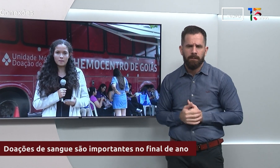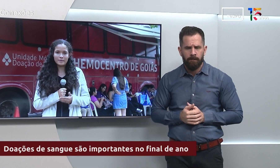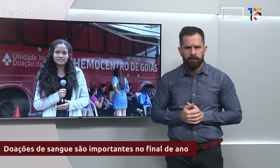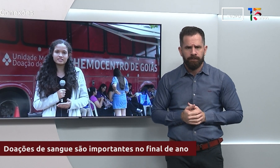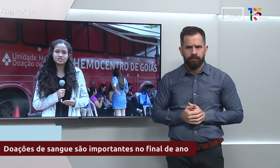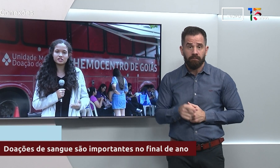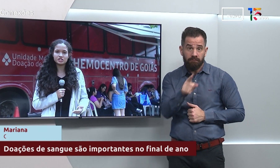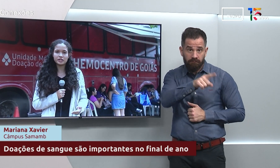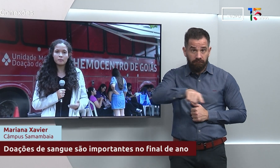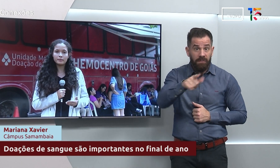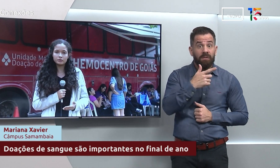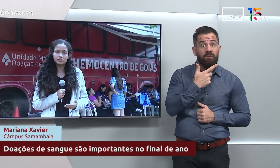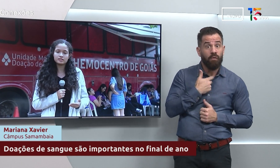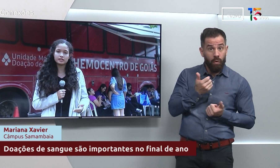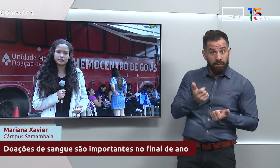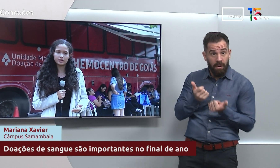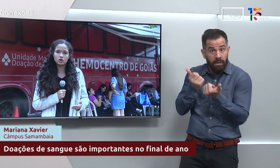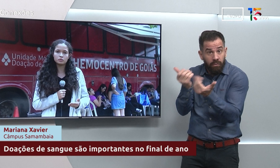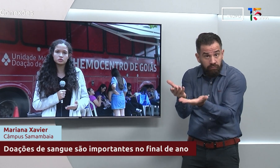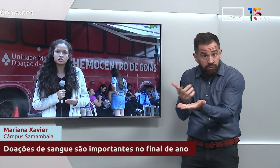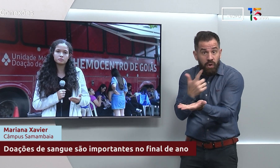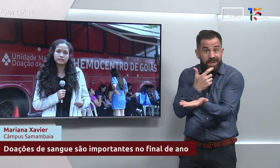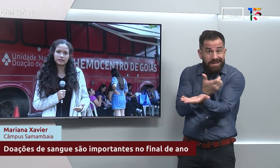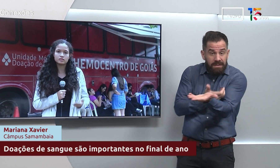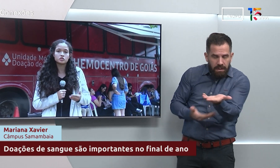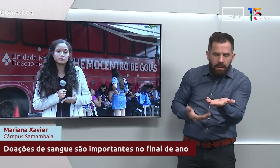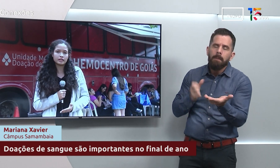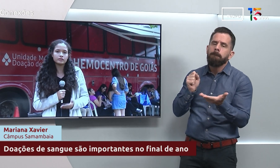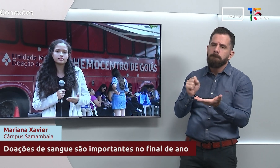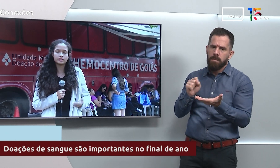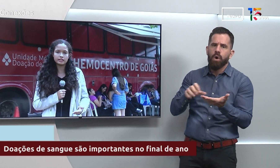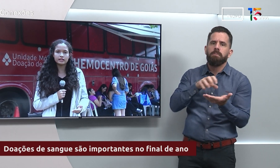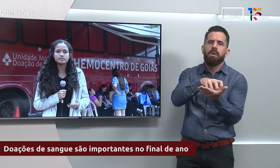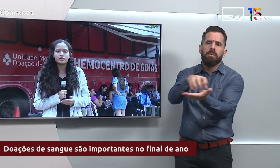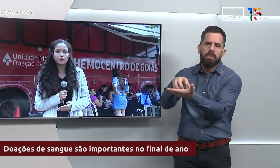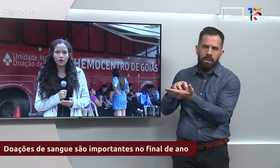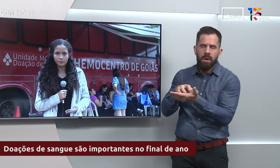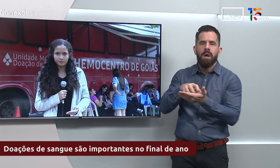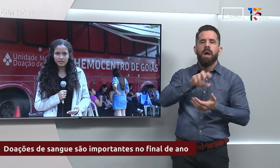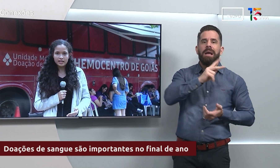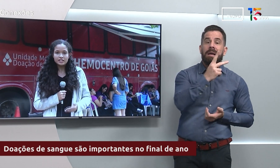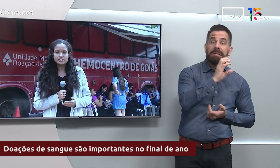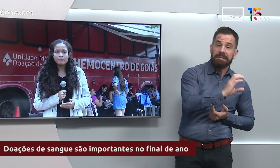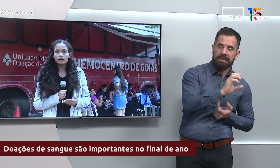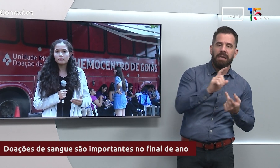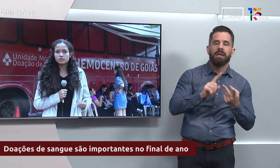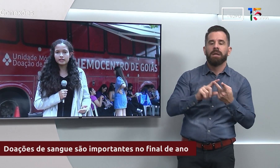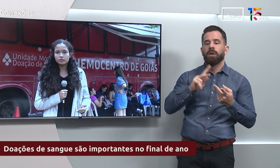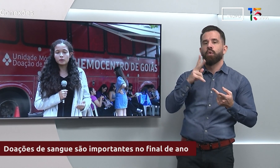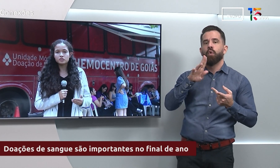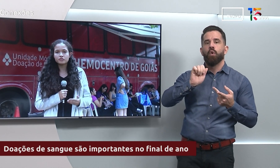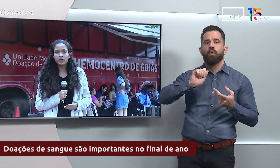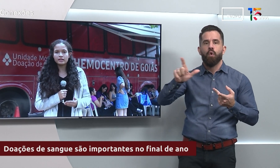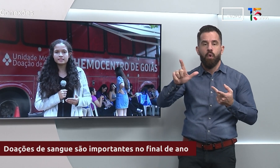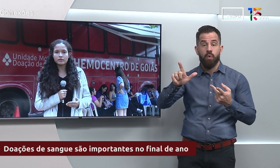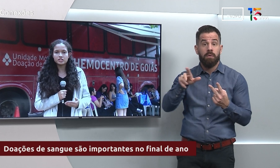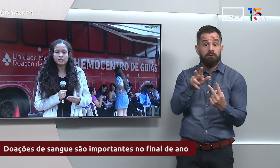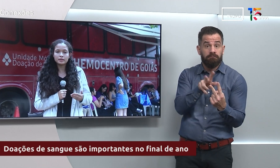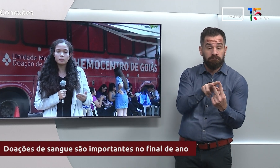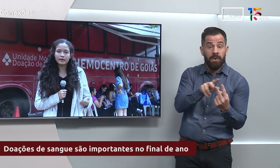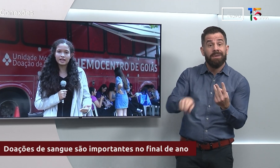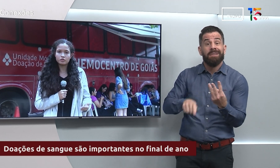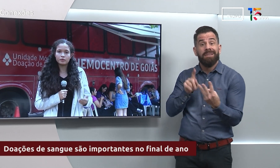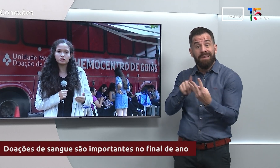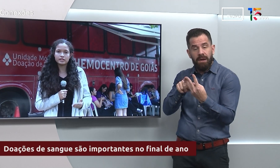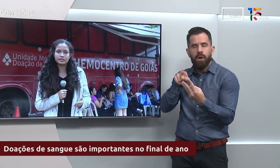doação, basta se dirigir a um banco de sangue, como o dos hospitais Hospital das Clínicas e o GOL. Já pelo Hemocentro, é possível realizar o